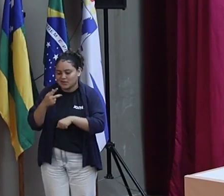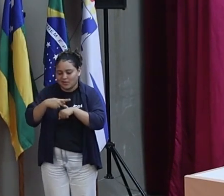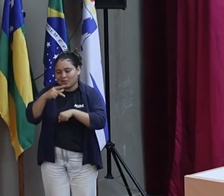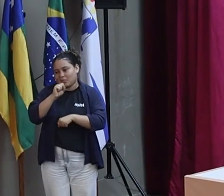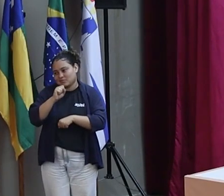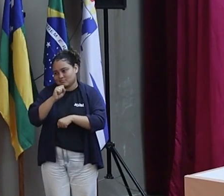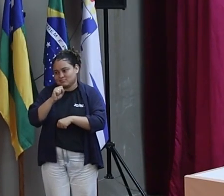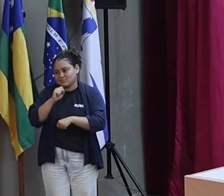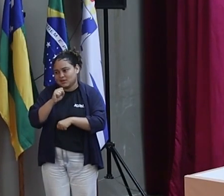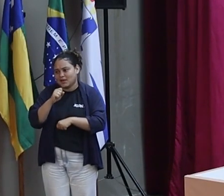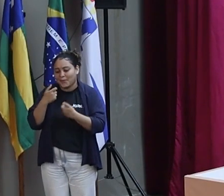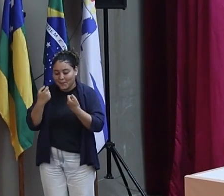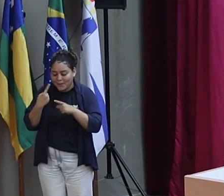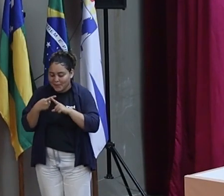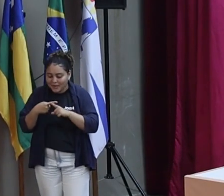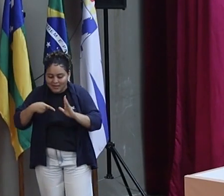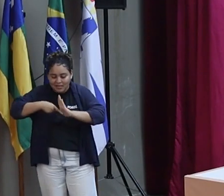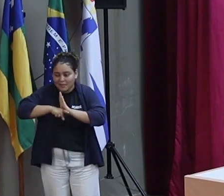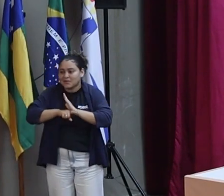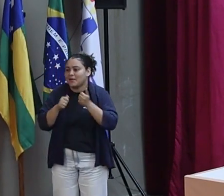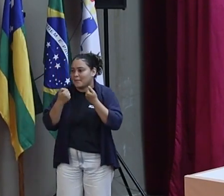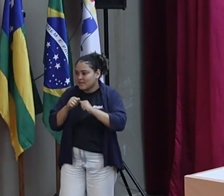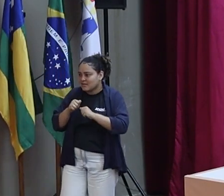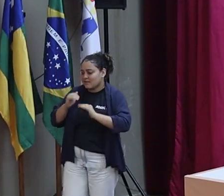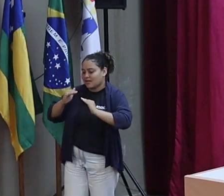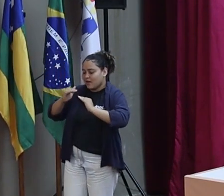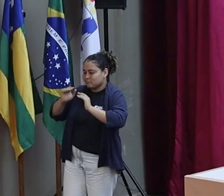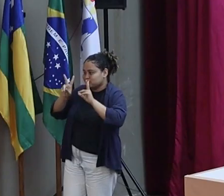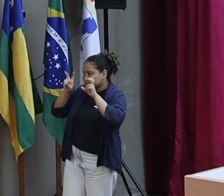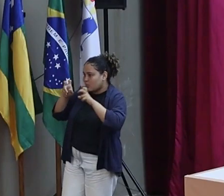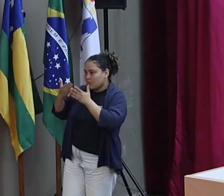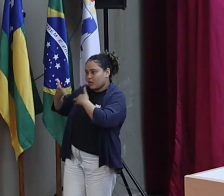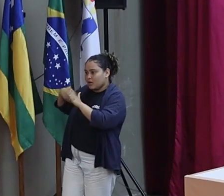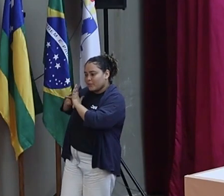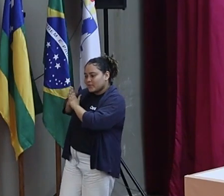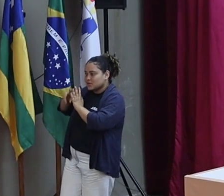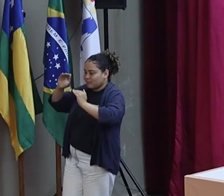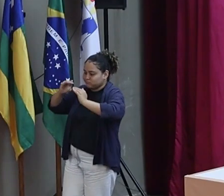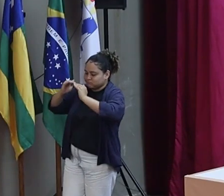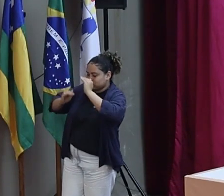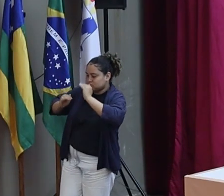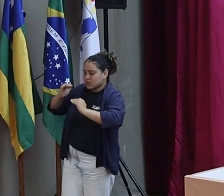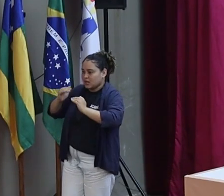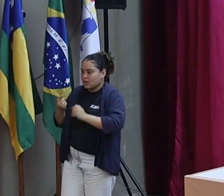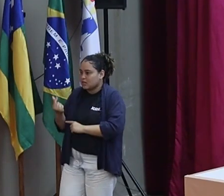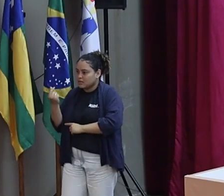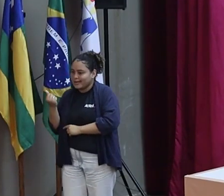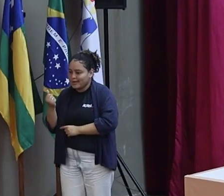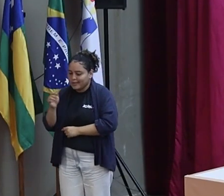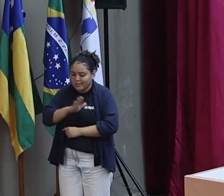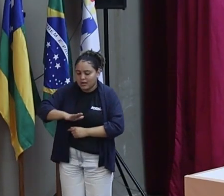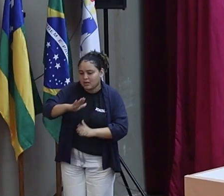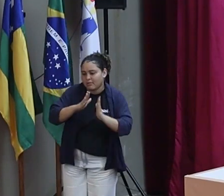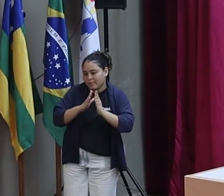a gente sabe que se a questão de classe foi fundamental também para essa desigualdade, né? Desigualdade regional, desigualdade de classe, a